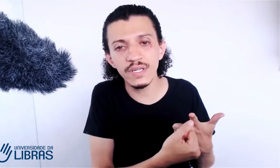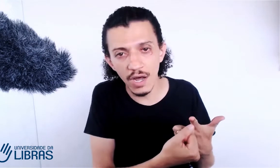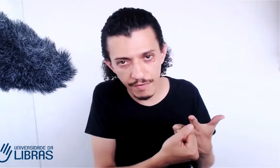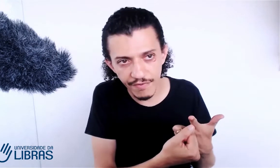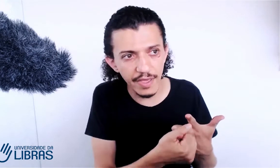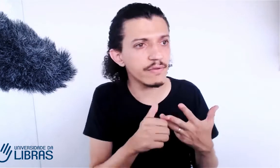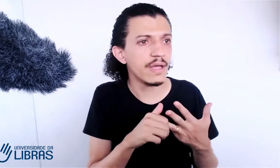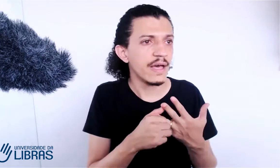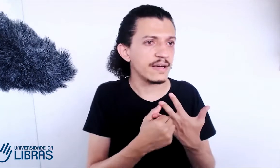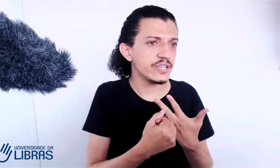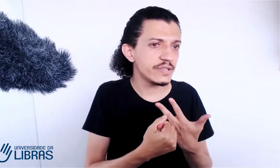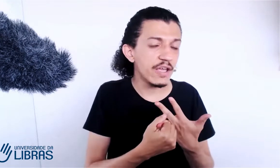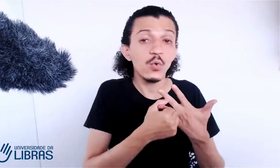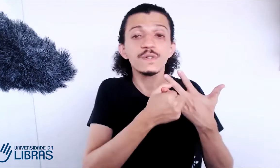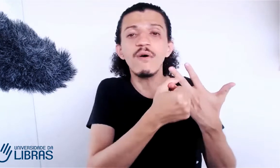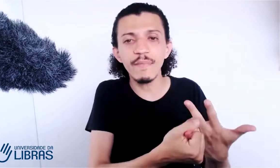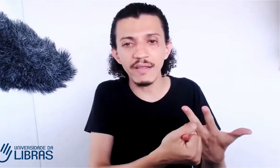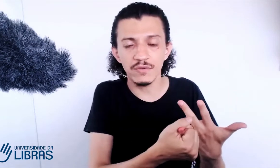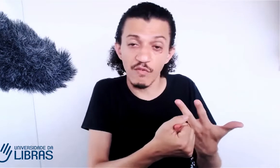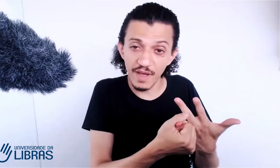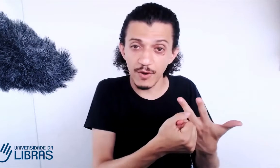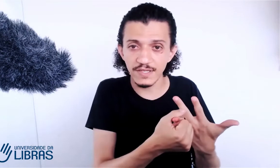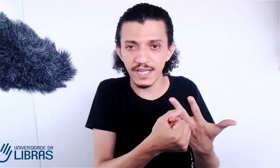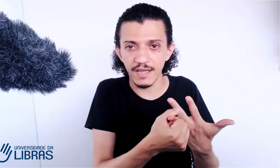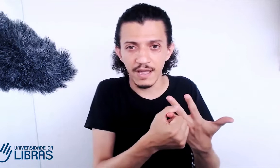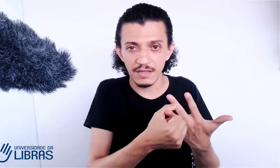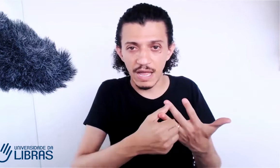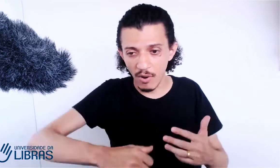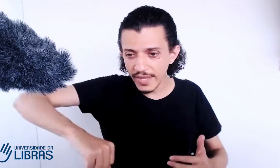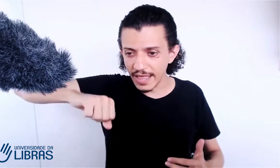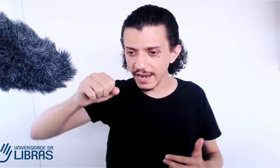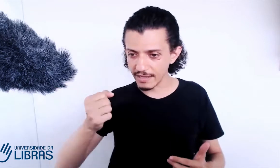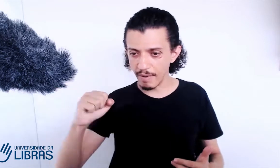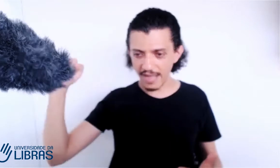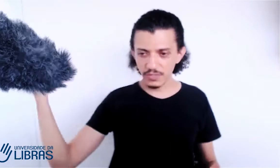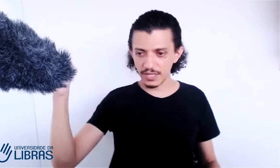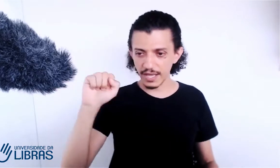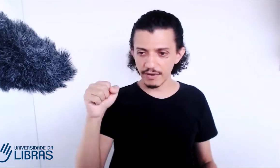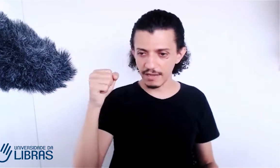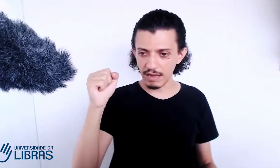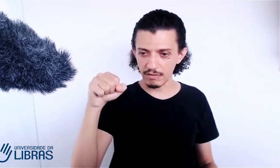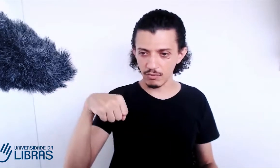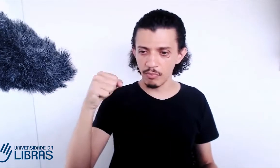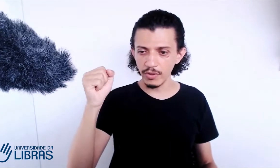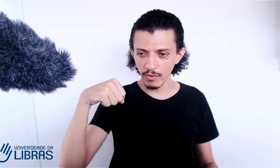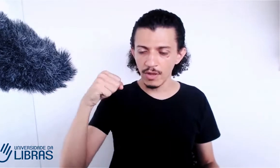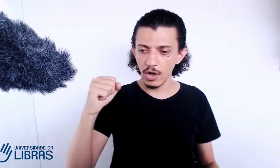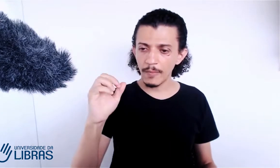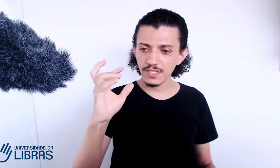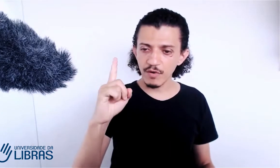sinal é feito. A gente tem os movimentos. O movimento pode ser da mão inteira, do braço inteiro, né, do punho, ou ele pode ser um movimento